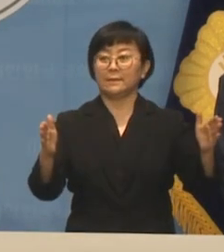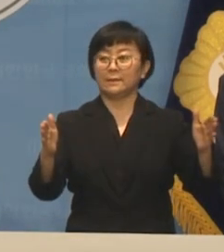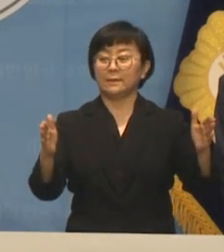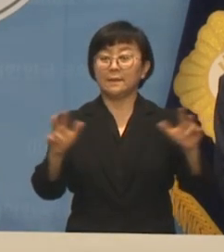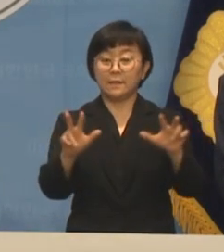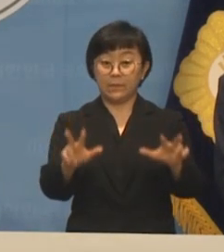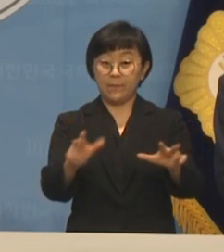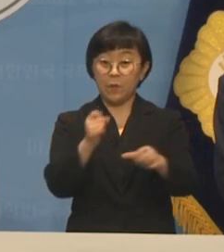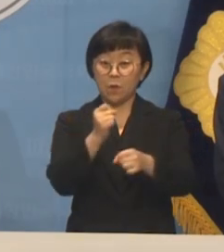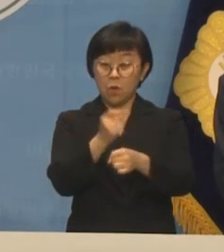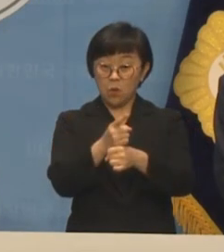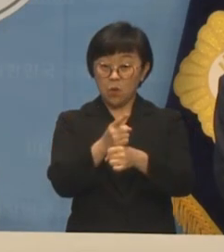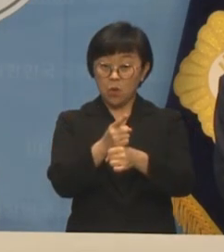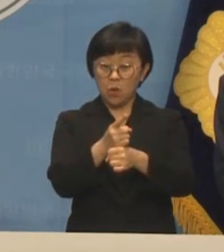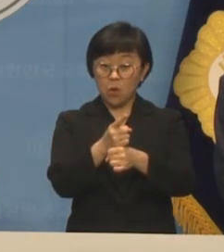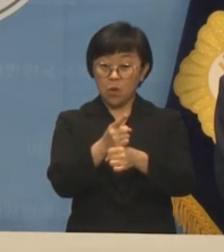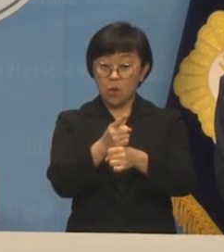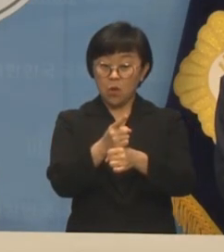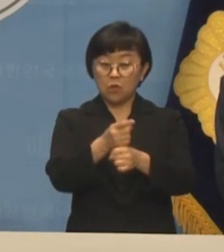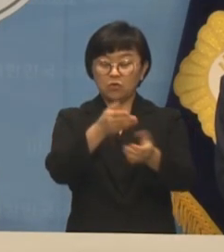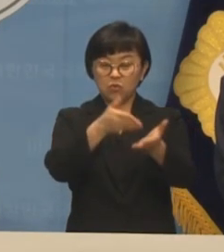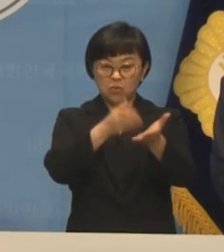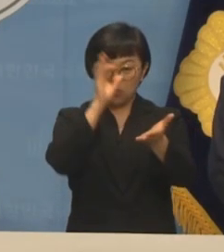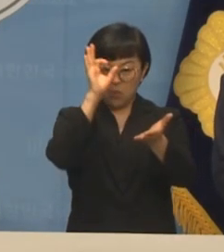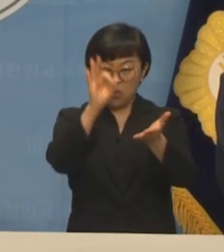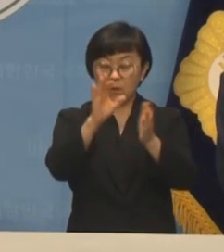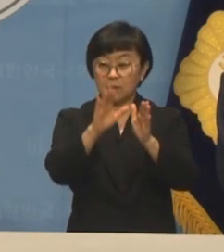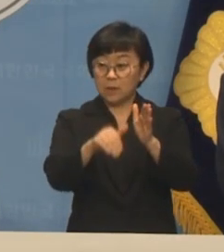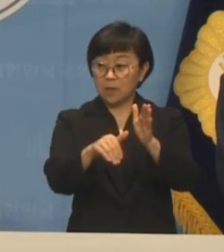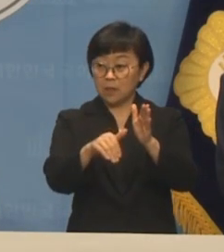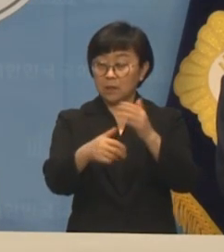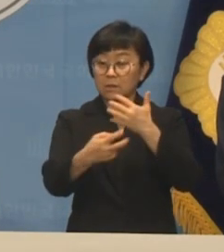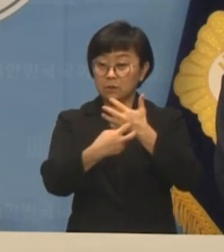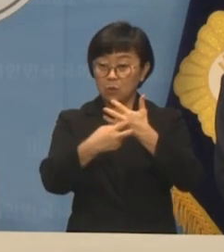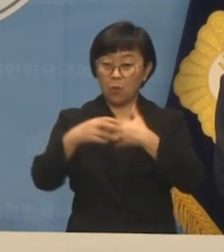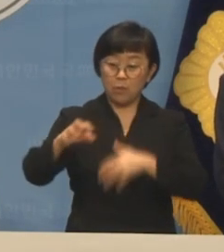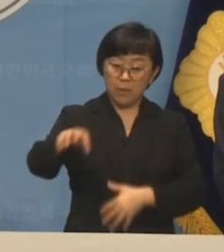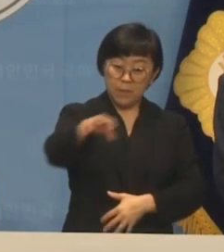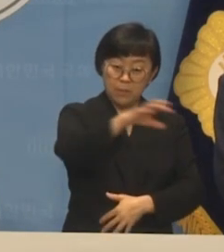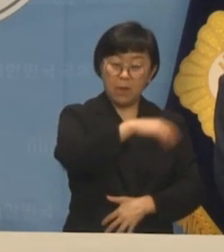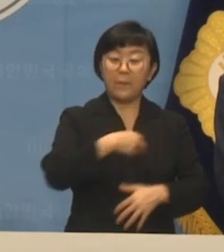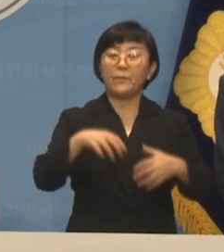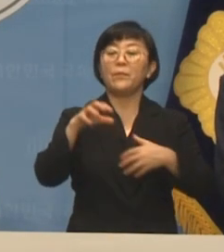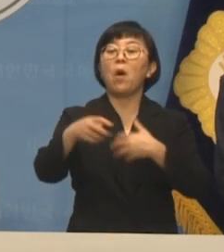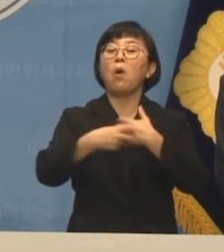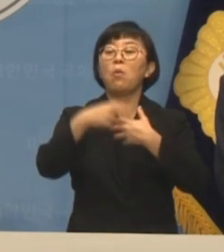지금 벌써 언론 뉴스들을 보면 의료 현장이